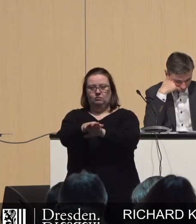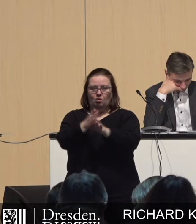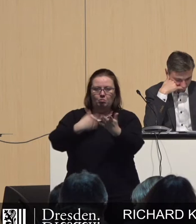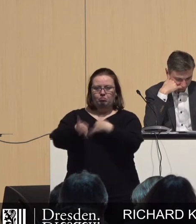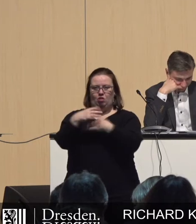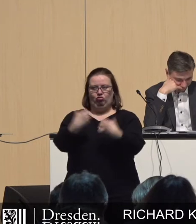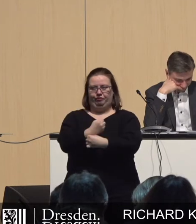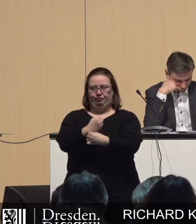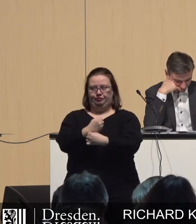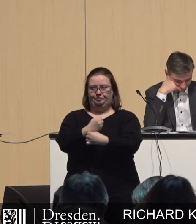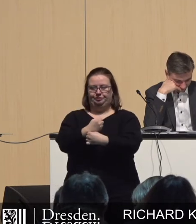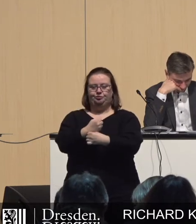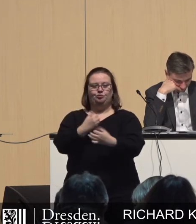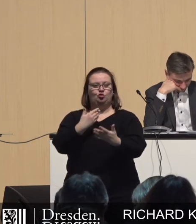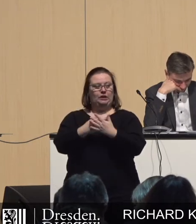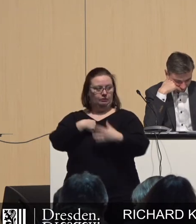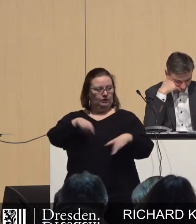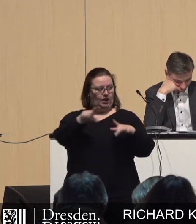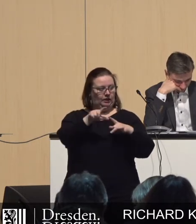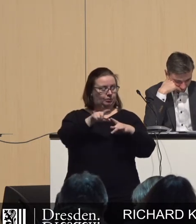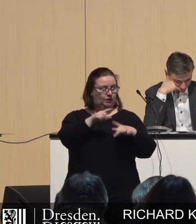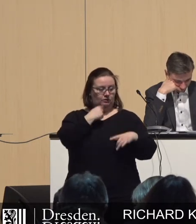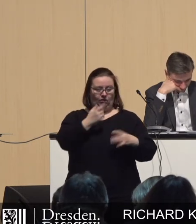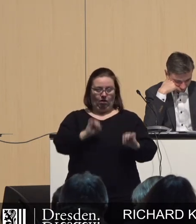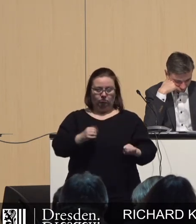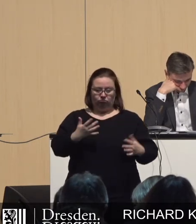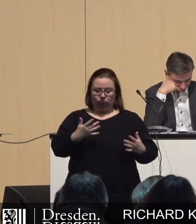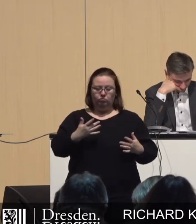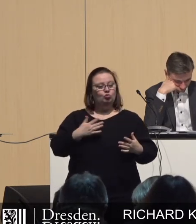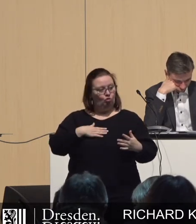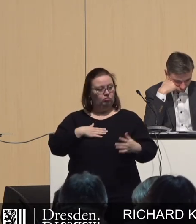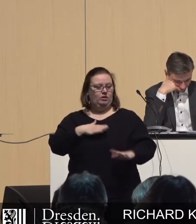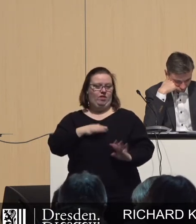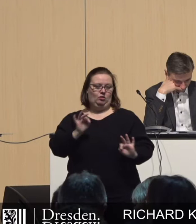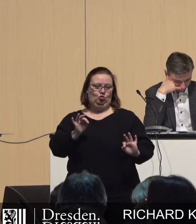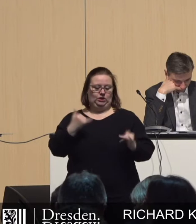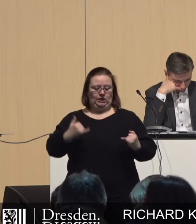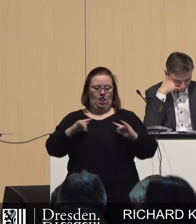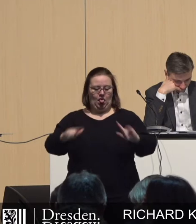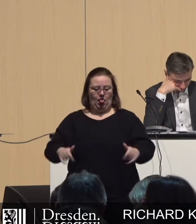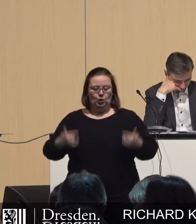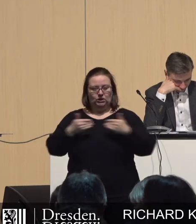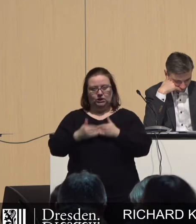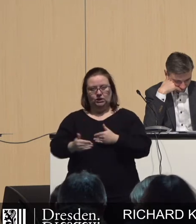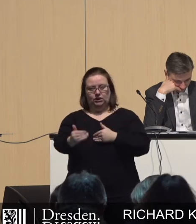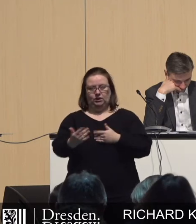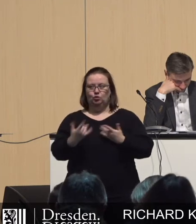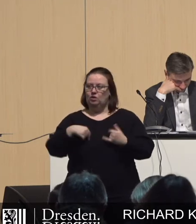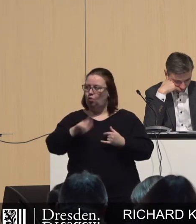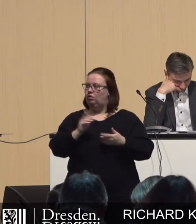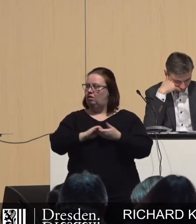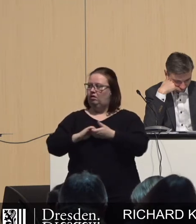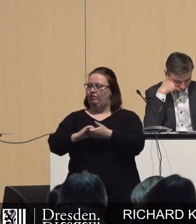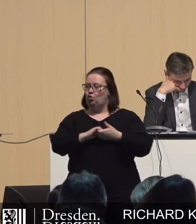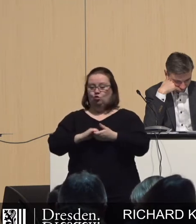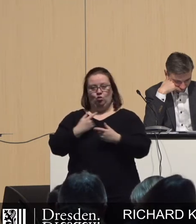agieren. Deswegen kann ich für die SPD-Fraktion zum einen sagen, dass wir es sehr gut finden, dass dieser Weg beschritten wird und dass wir heute dieser Fusion